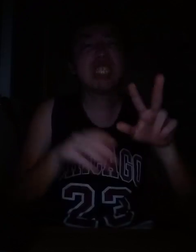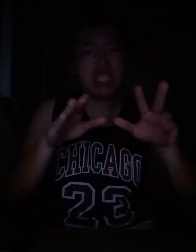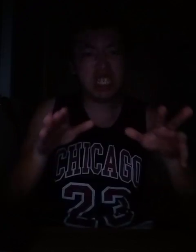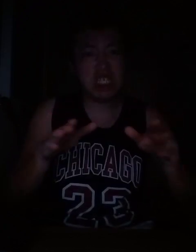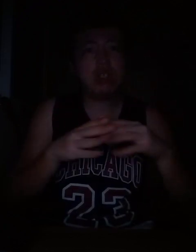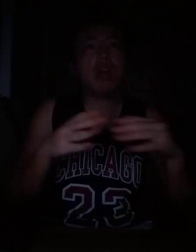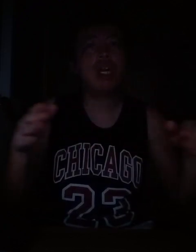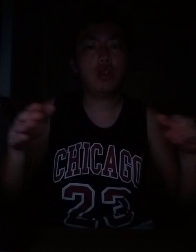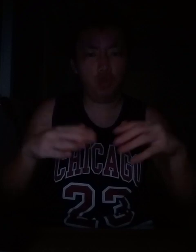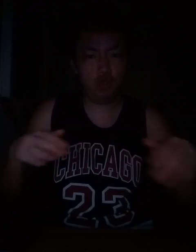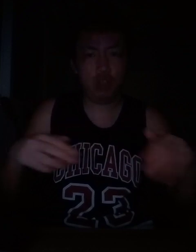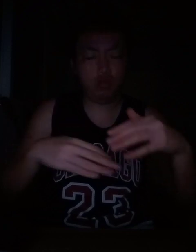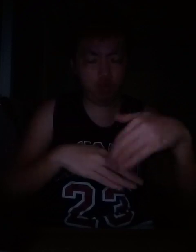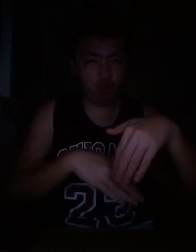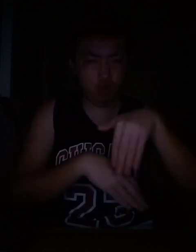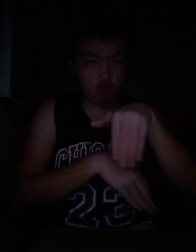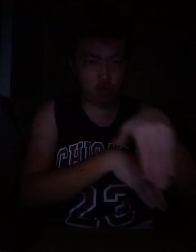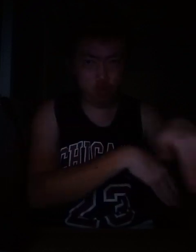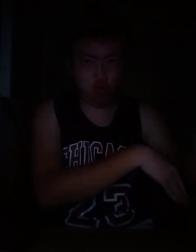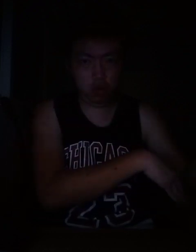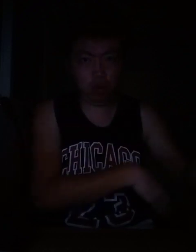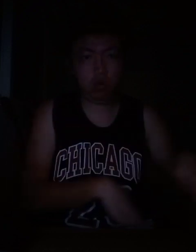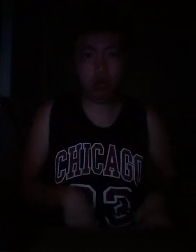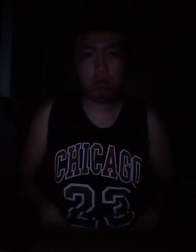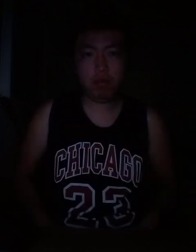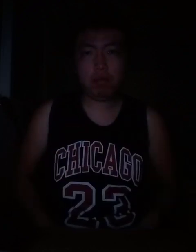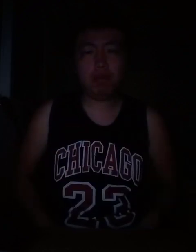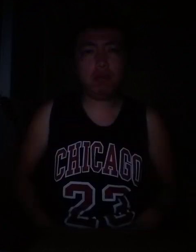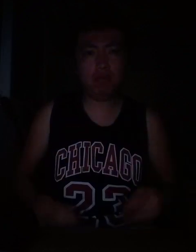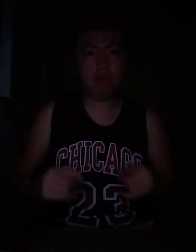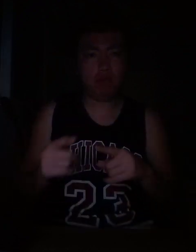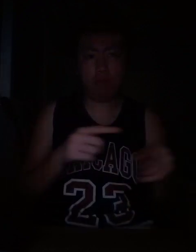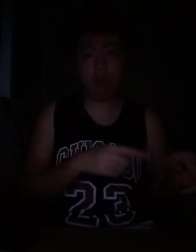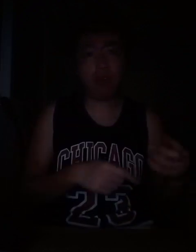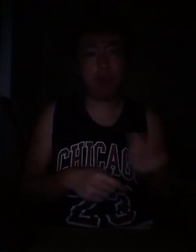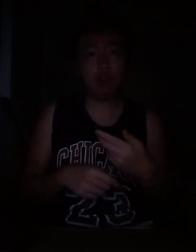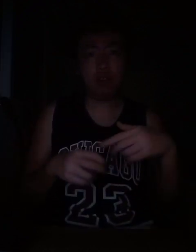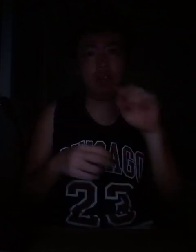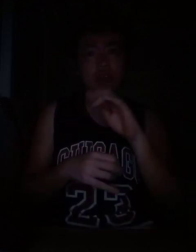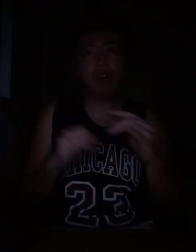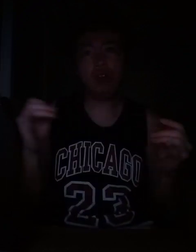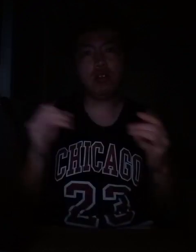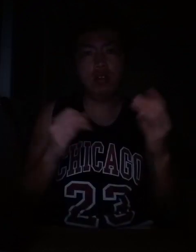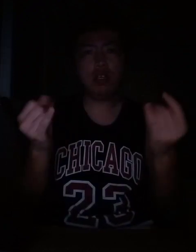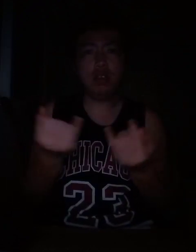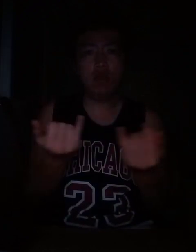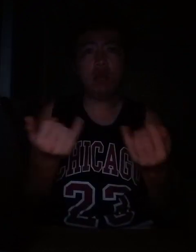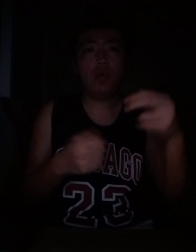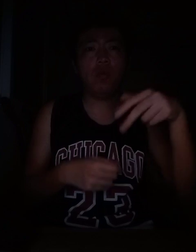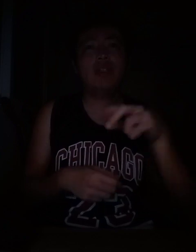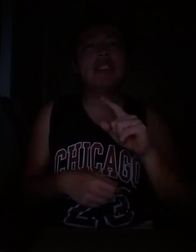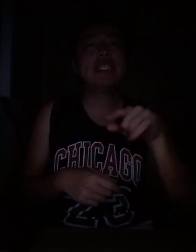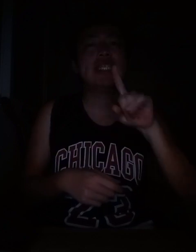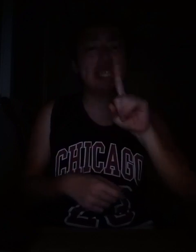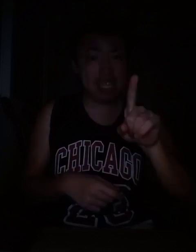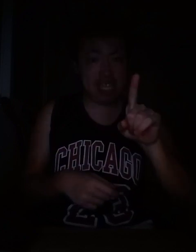10km 떨어진 곳을 지날 전망입니다. 청주시는 오늘 오후 6시부터 재난안전대책본부 비상 1단계를